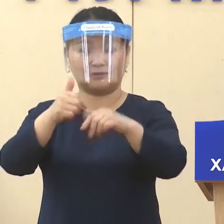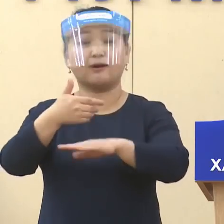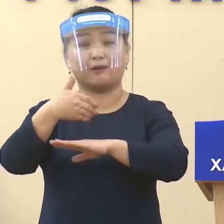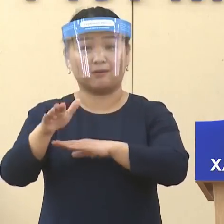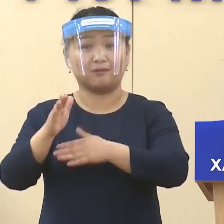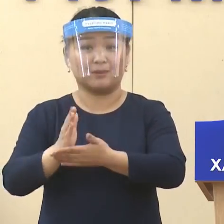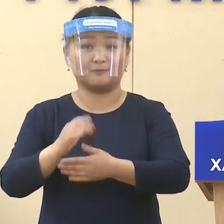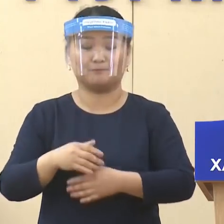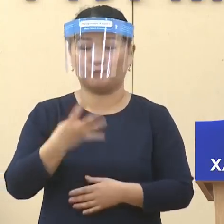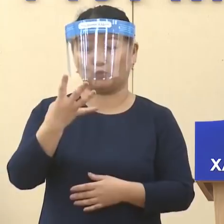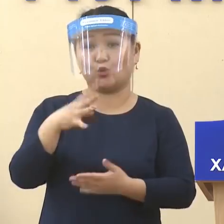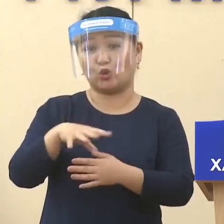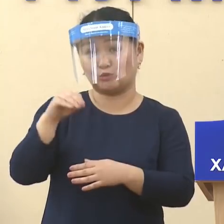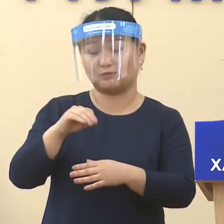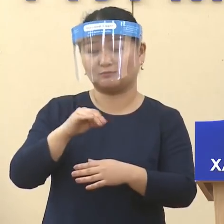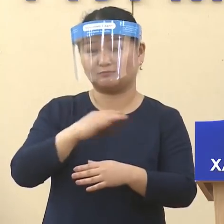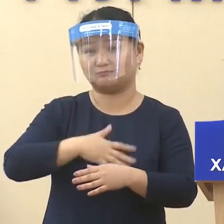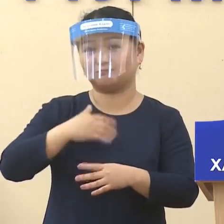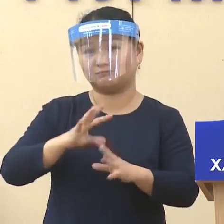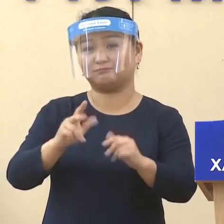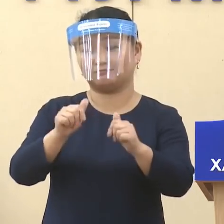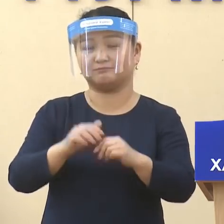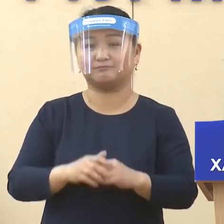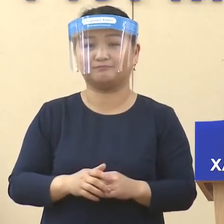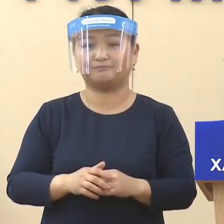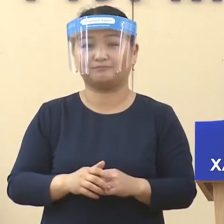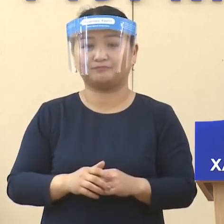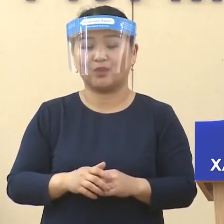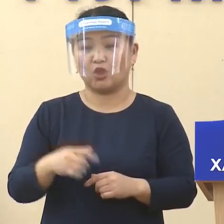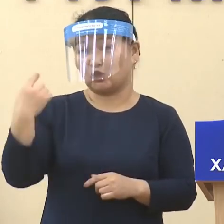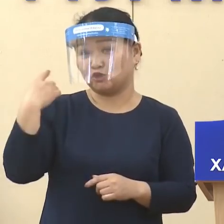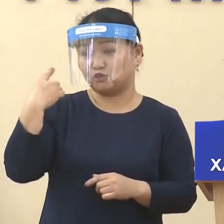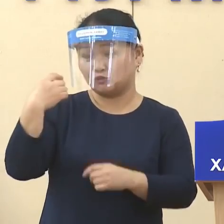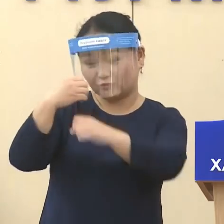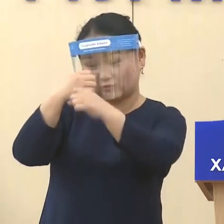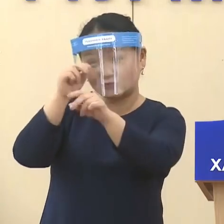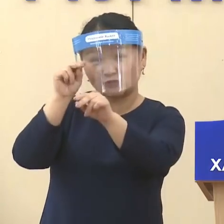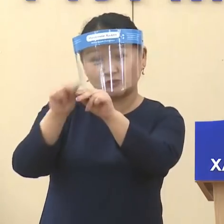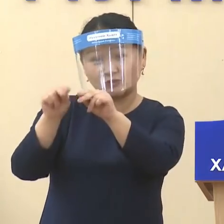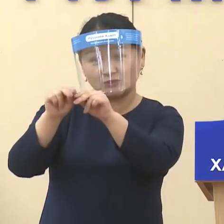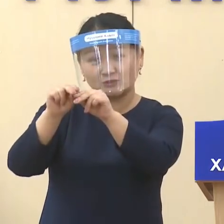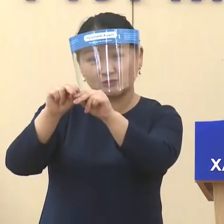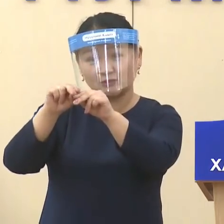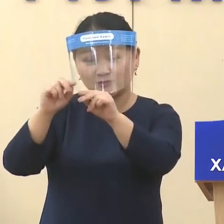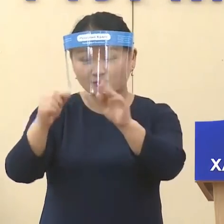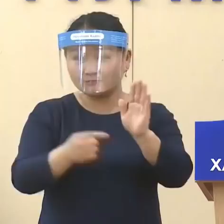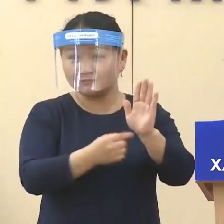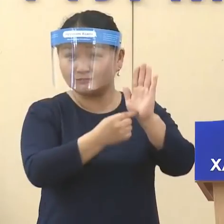гарсан. За ингээд ер нь өчигдрийн тэр шинжилгээний дүнтэй